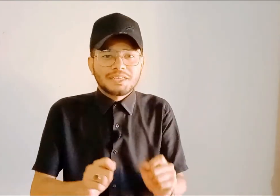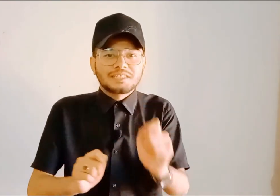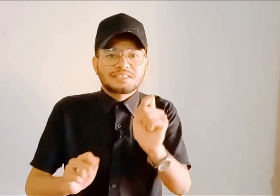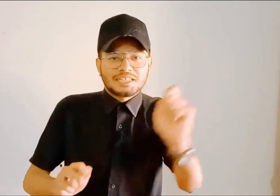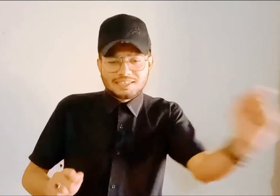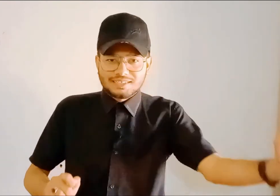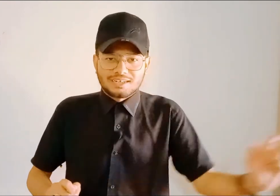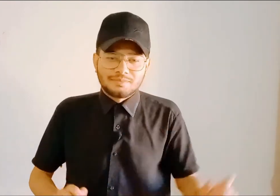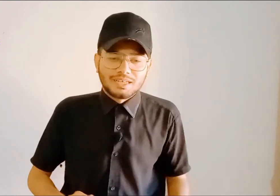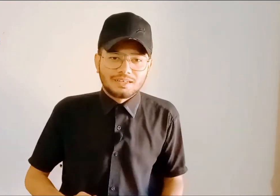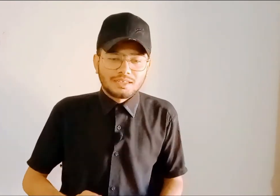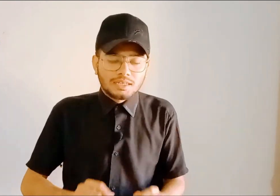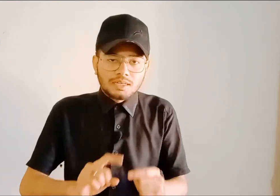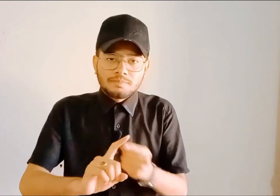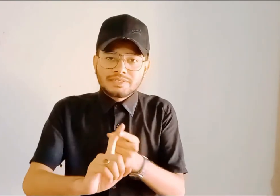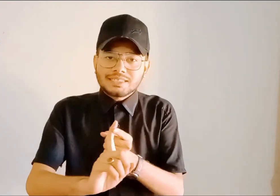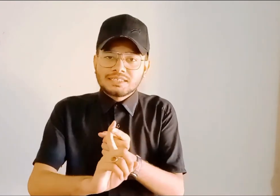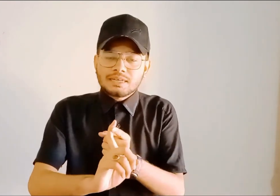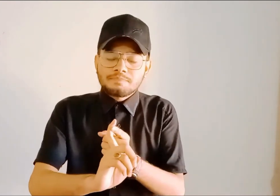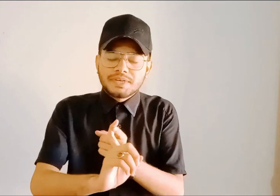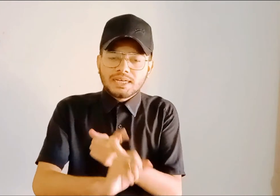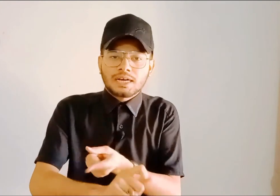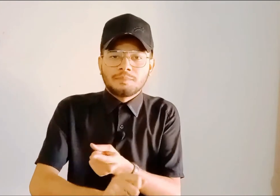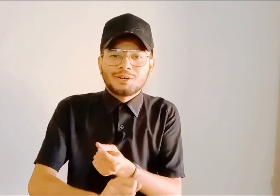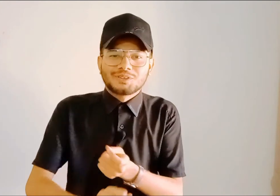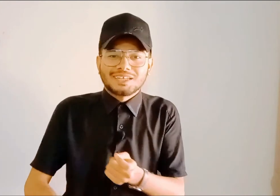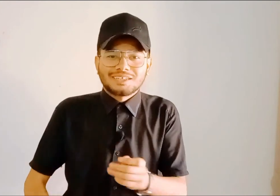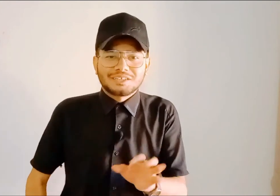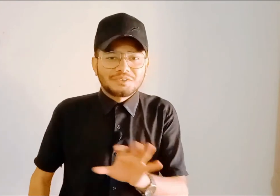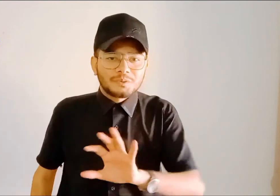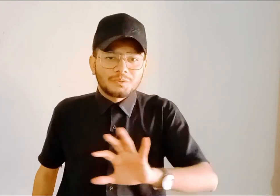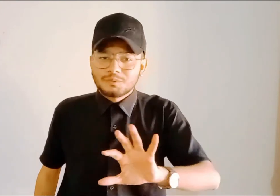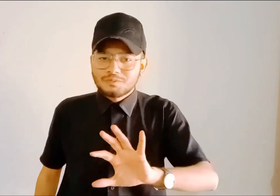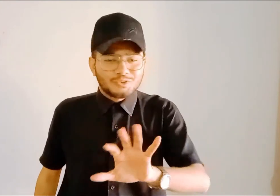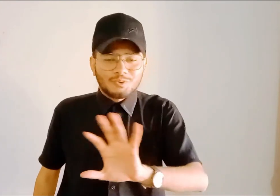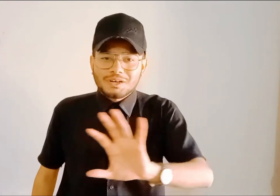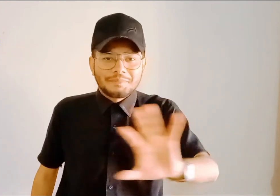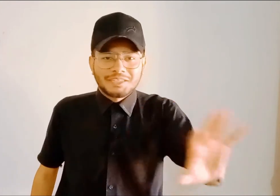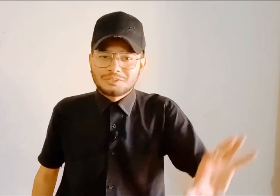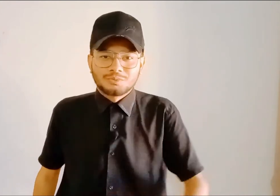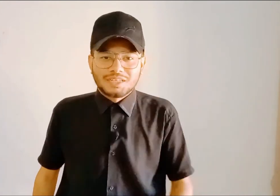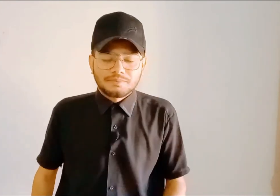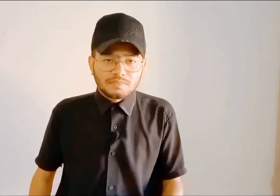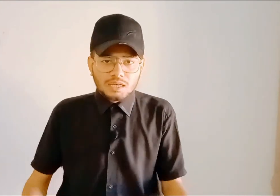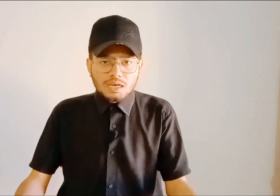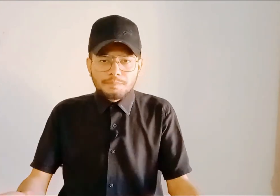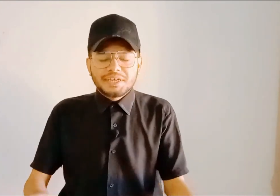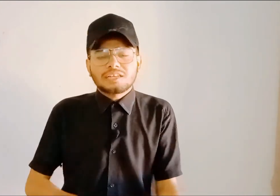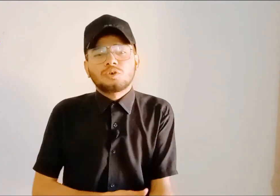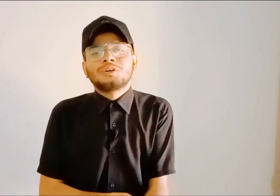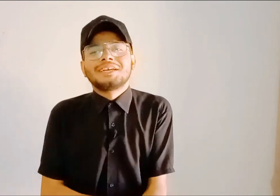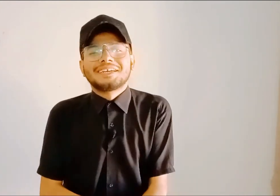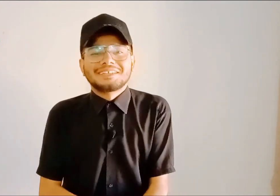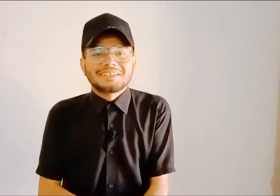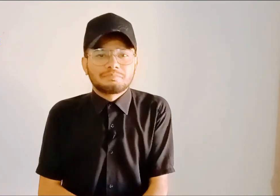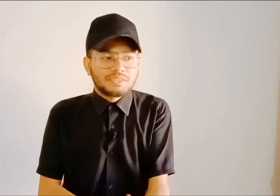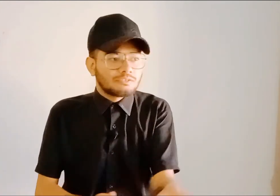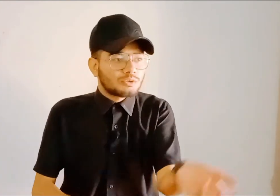मीर जीना देखा मिल इसके अतिरिक्त आमिर होते ना वह कभी नहीं रुकते पीछे कौन है यह